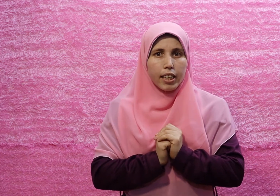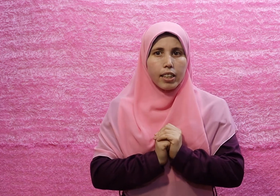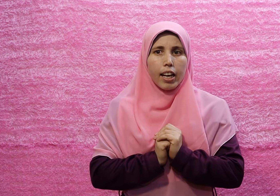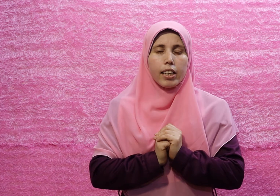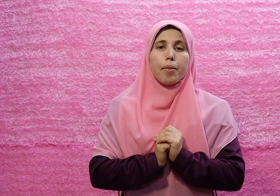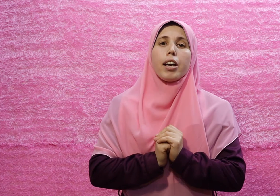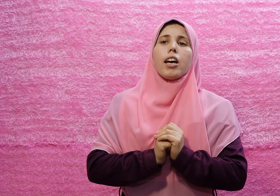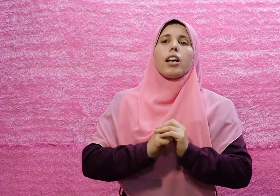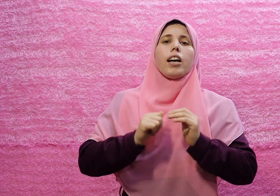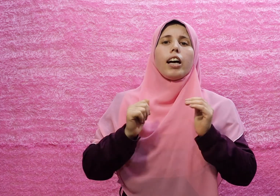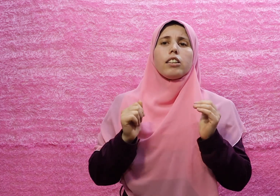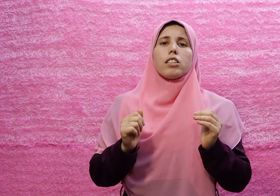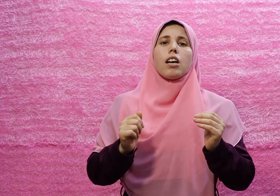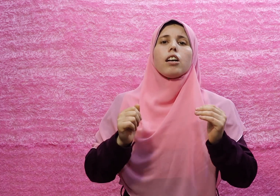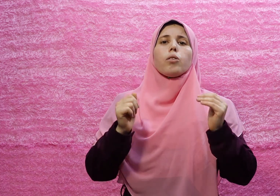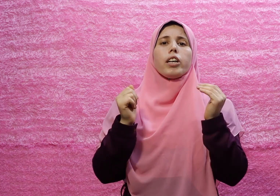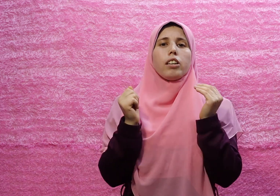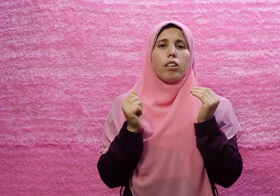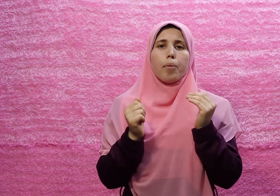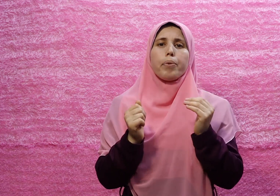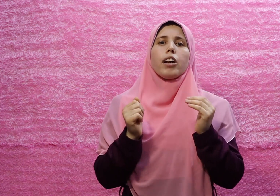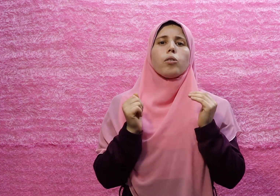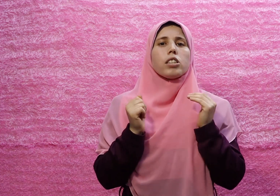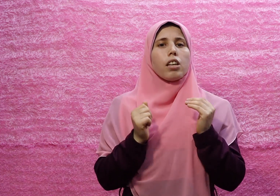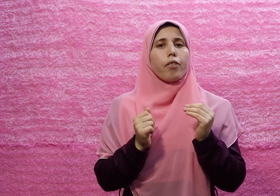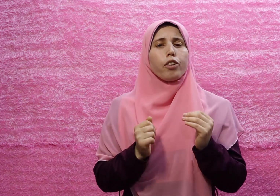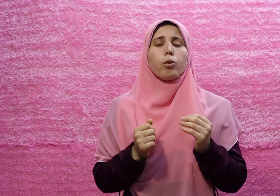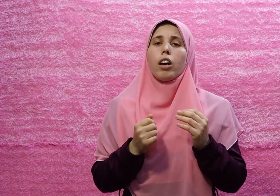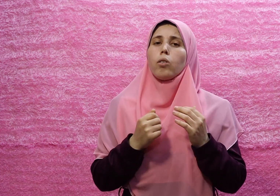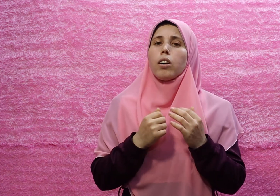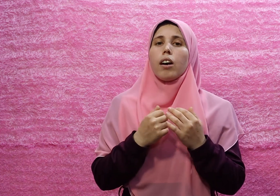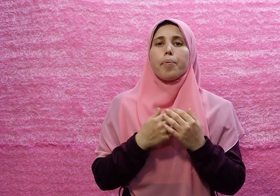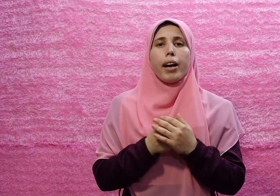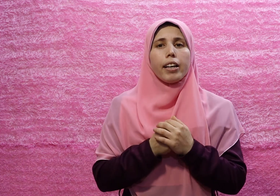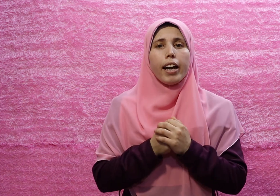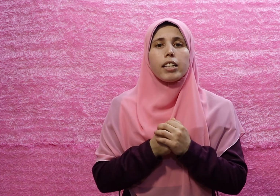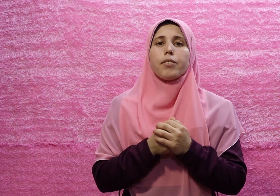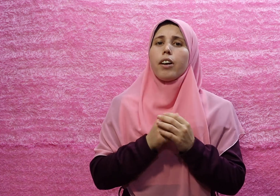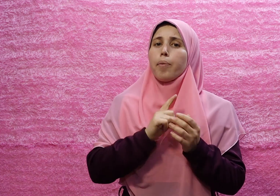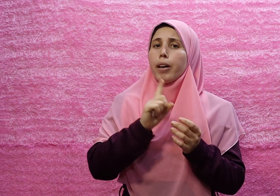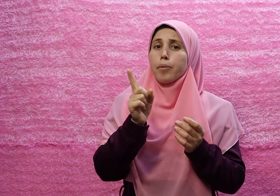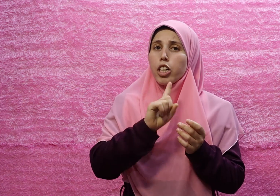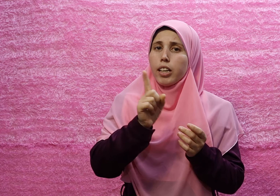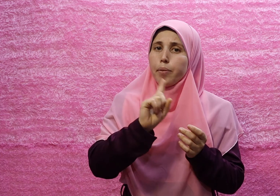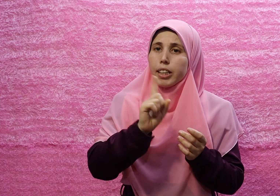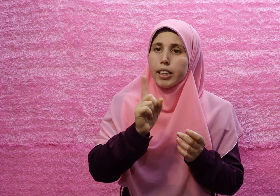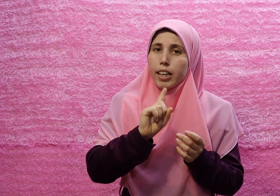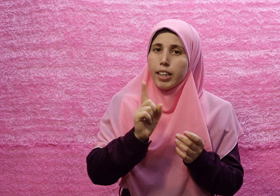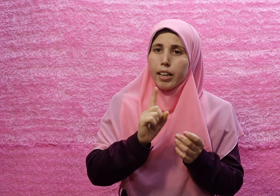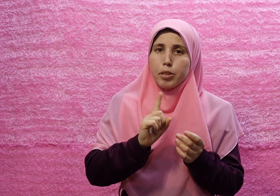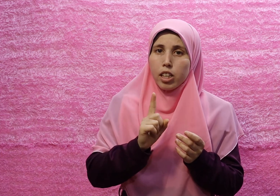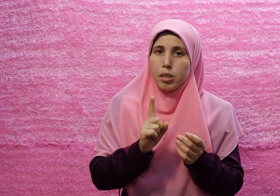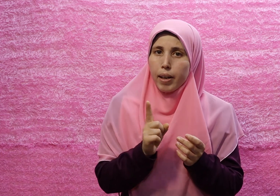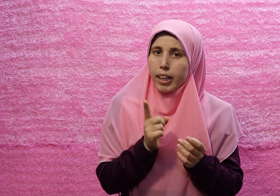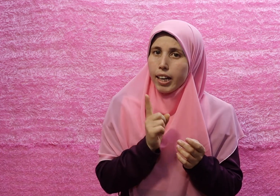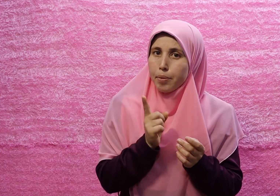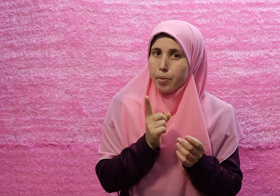سيدنا ادم؟ يقعد يصلي ويدعي ربنا ويستغفر ويقول يا رب انا اسف، يا رب انا مش هنعمل كده تاني، مش هنسمع كلام